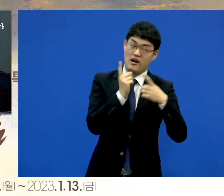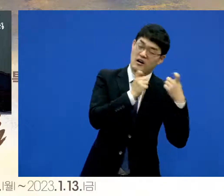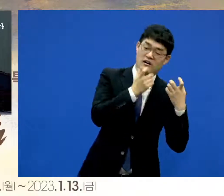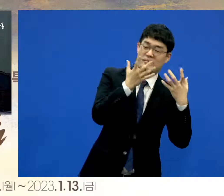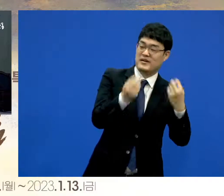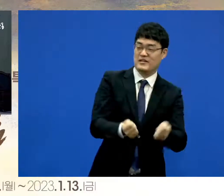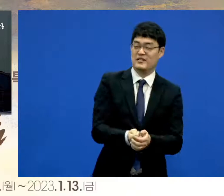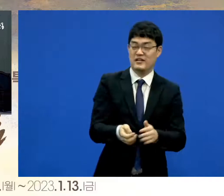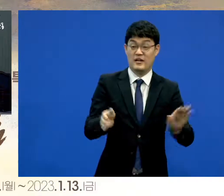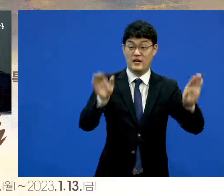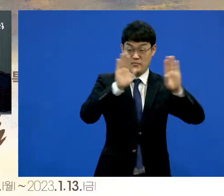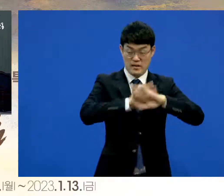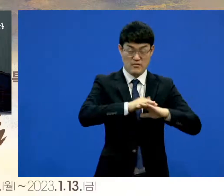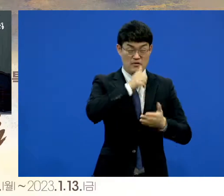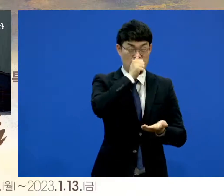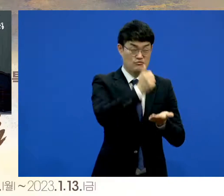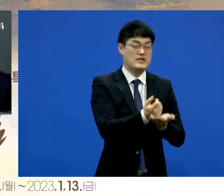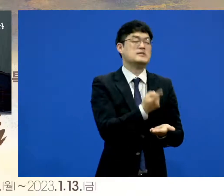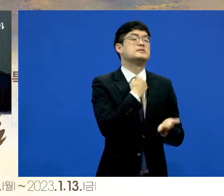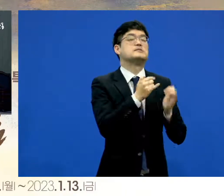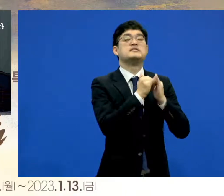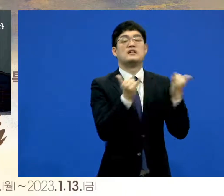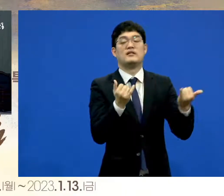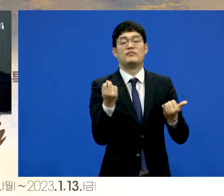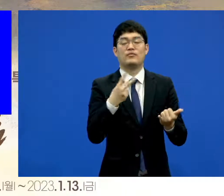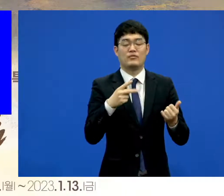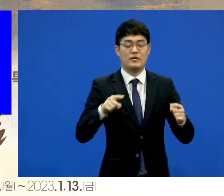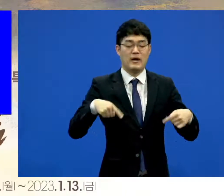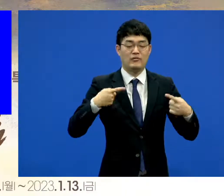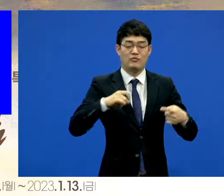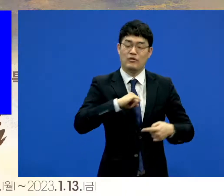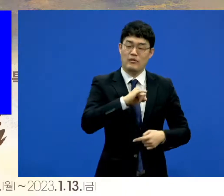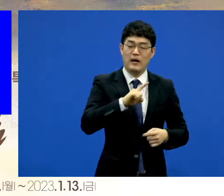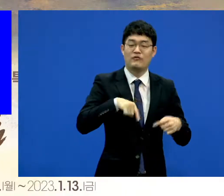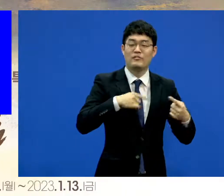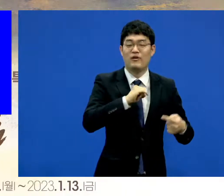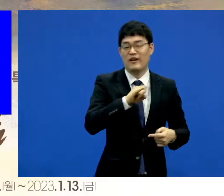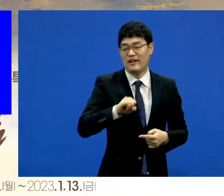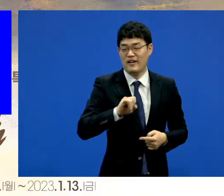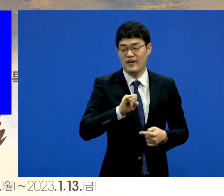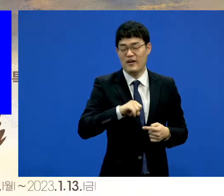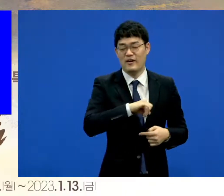밤에는 죄 지을 사람하고 바퀴벌레만 돌아다닙니다.